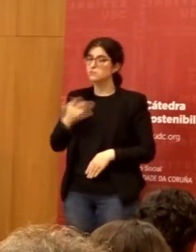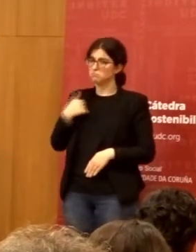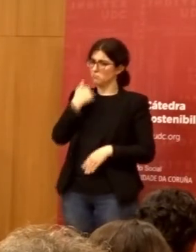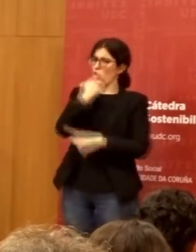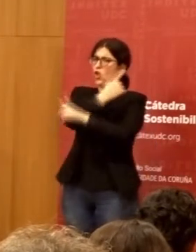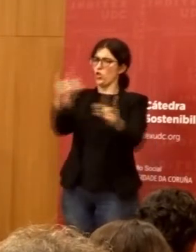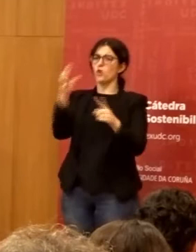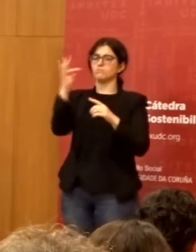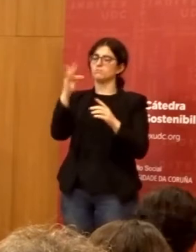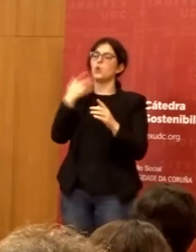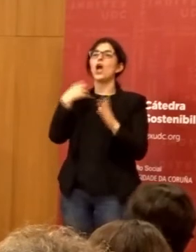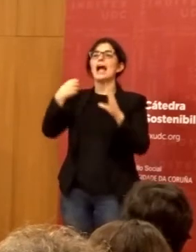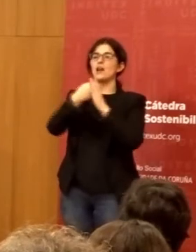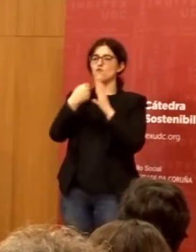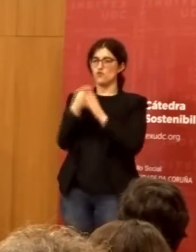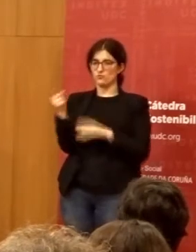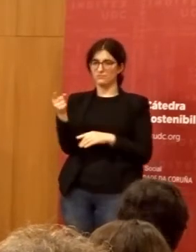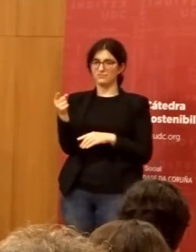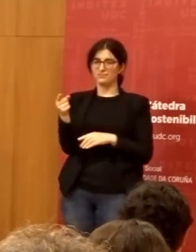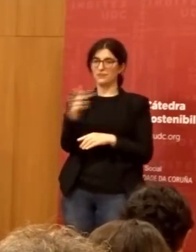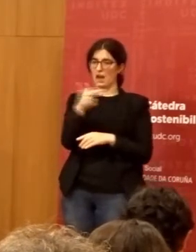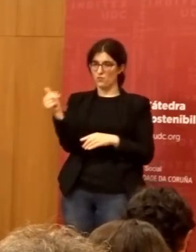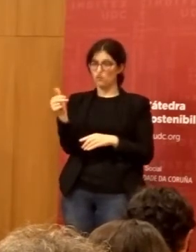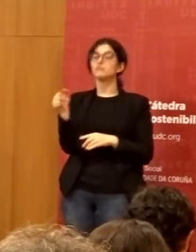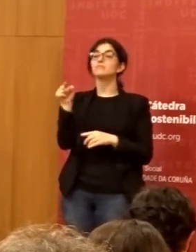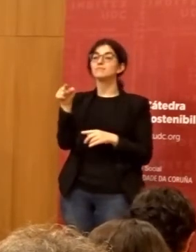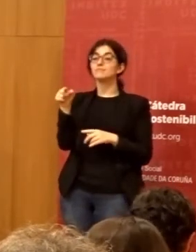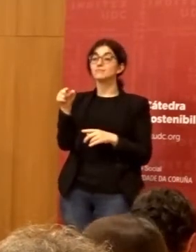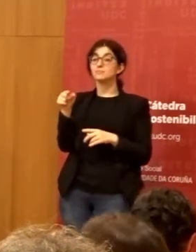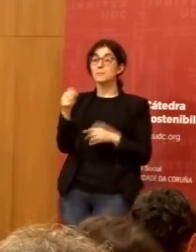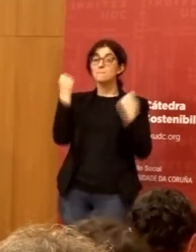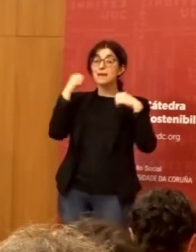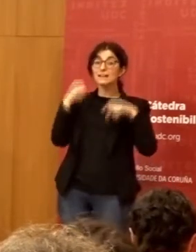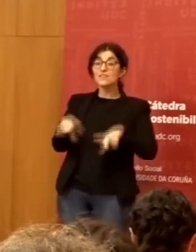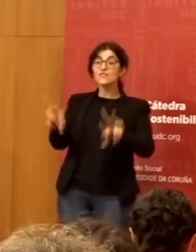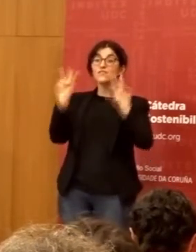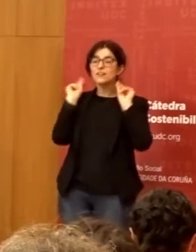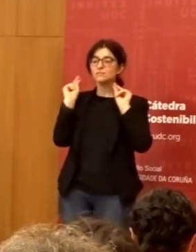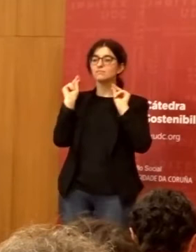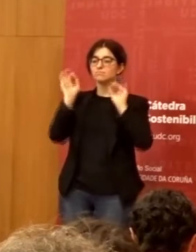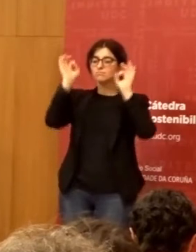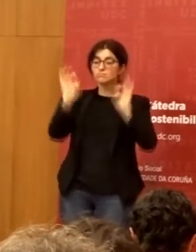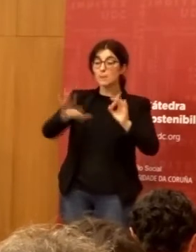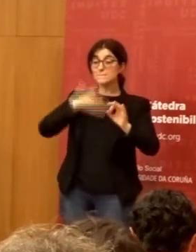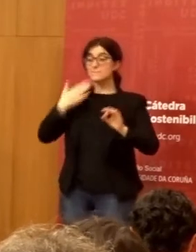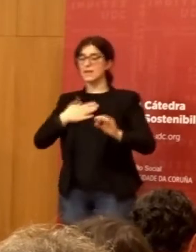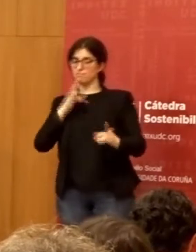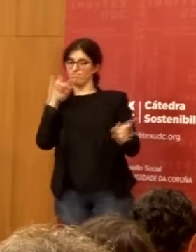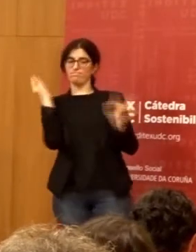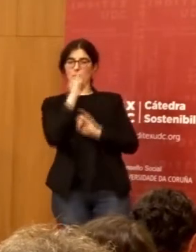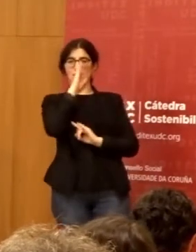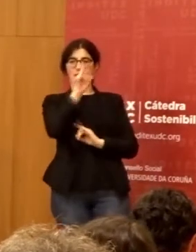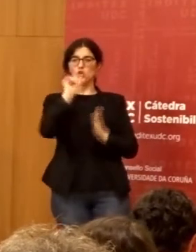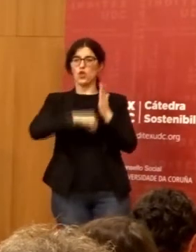decirlo, Carrefour, y al día siguiente de acabar las prácticas, le llamaron para hacerle un contrato de un